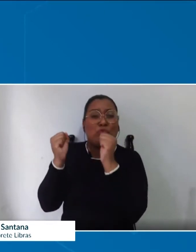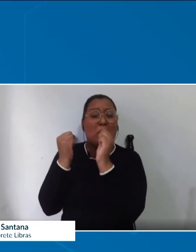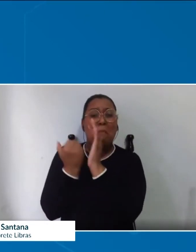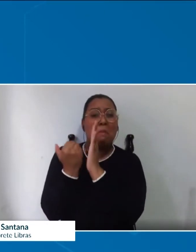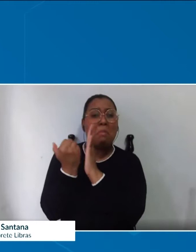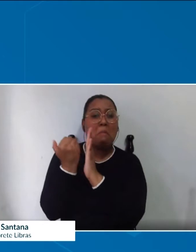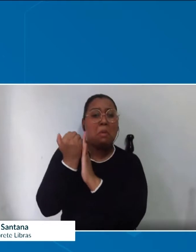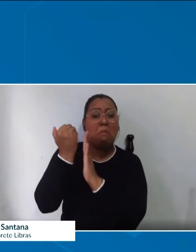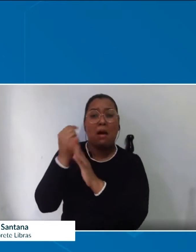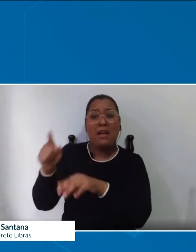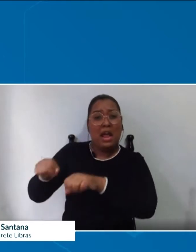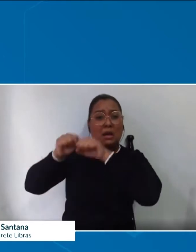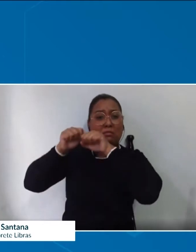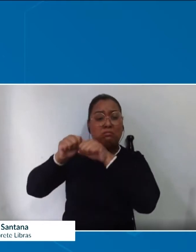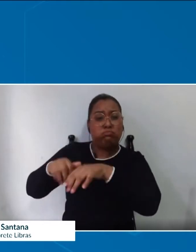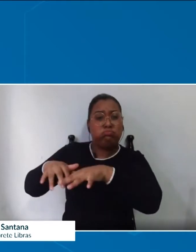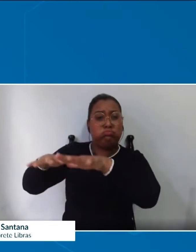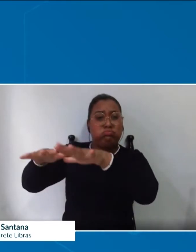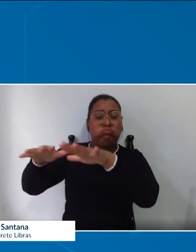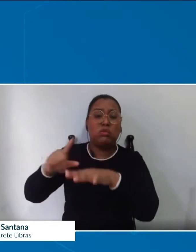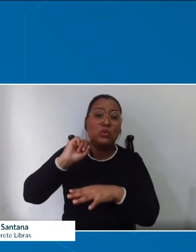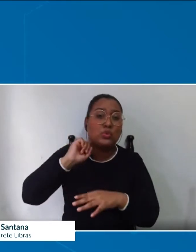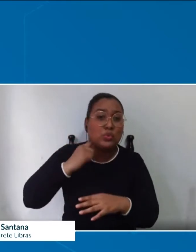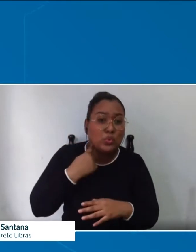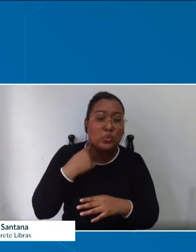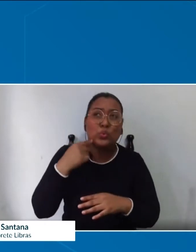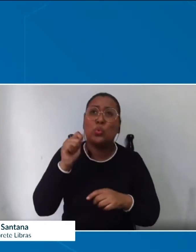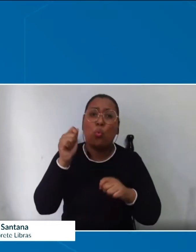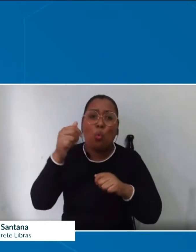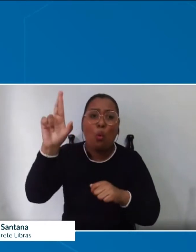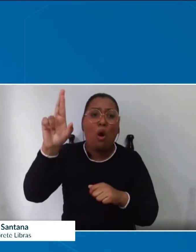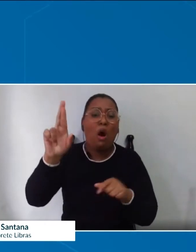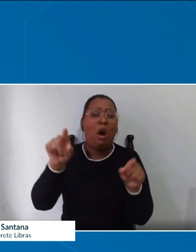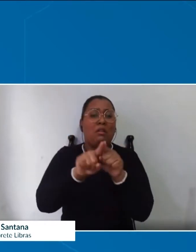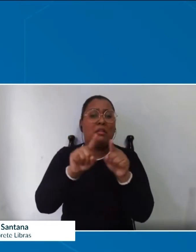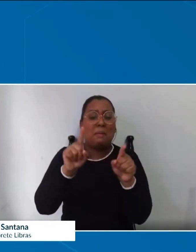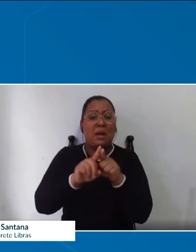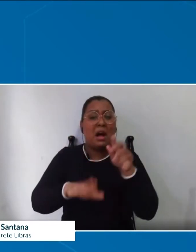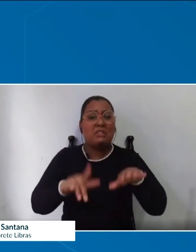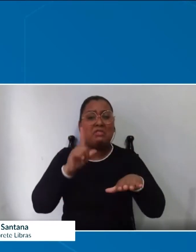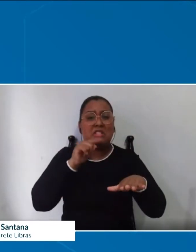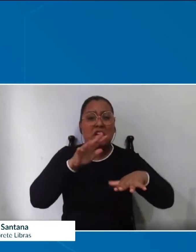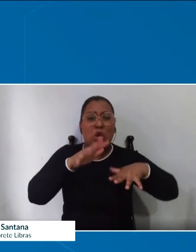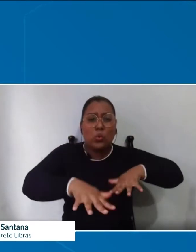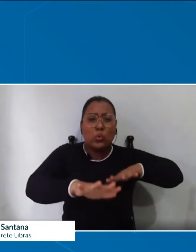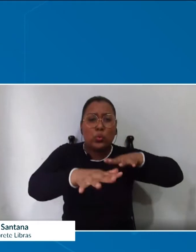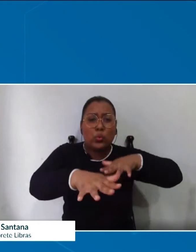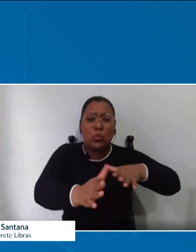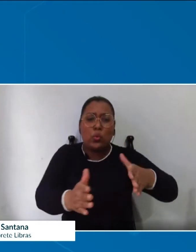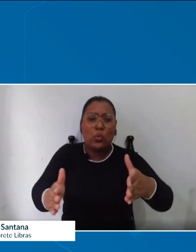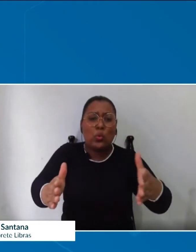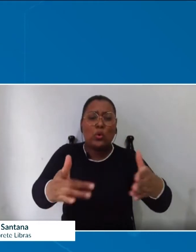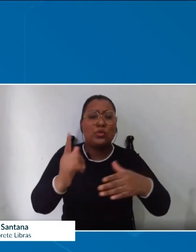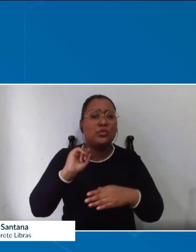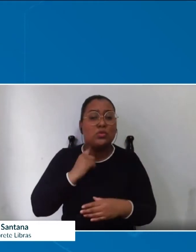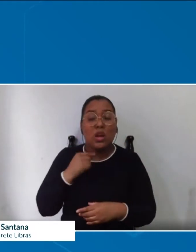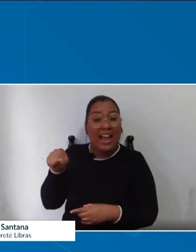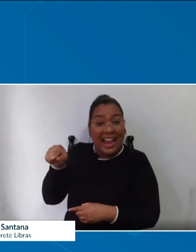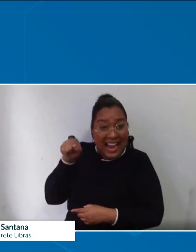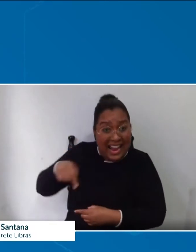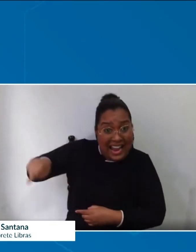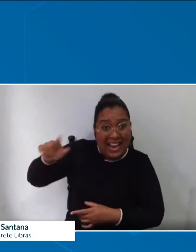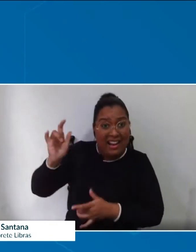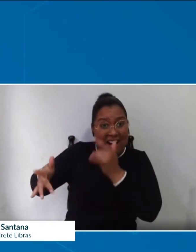contaminam o meio ambiente, poluem os nossos mananciais e que, na verdade, correspondem a dinheiro que nós estamos jogando